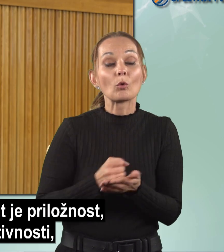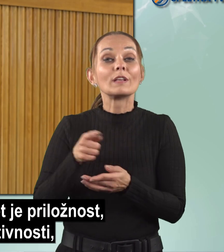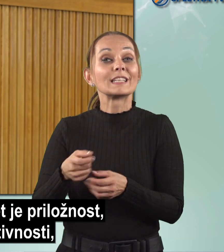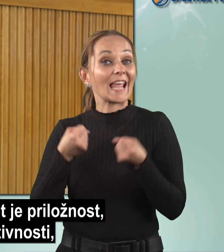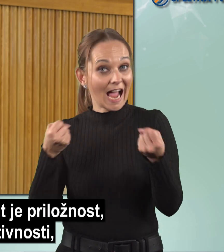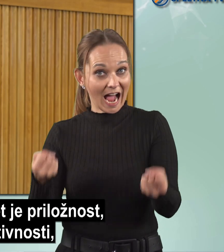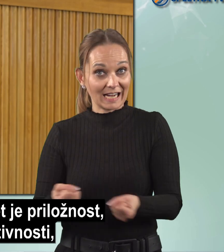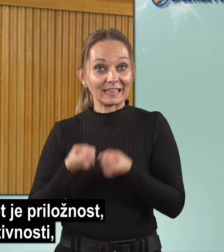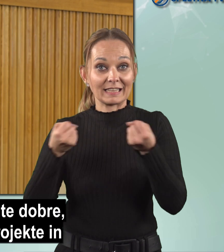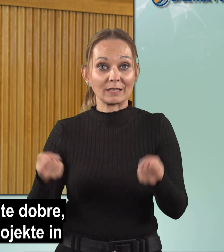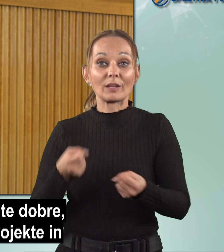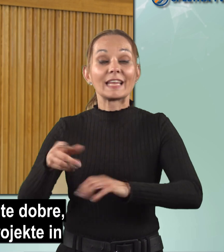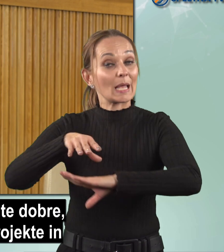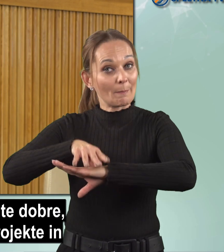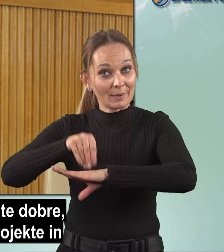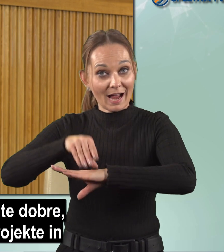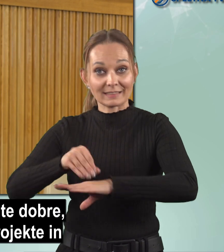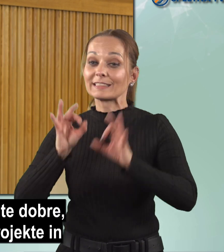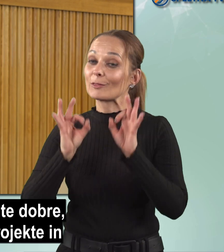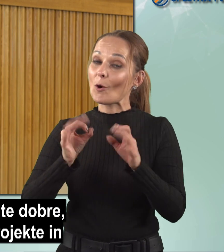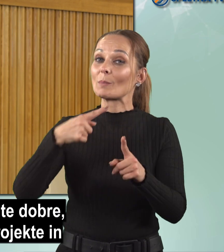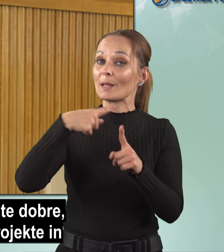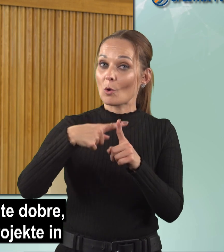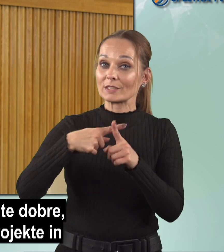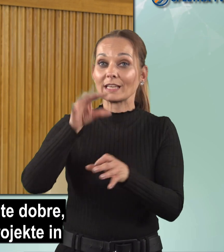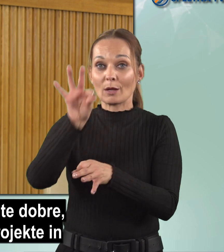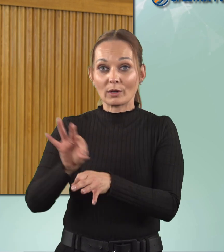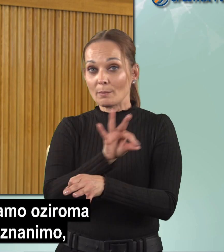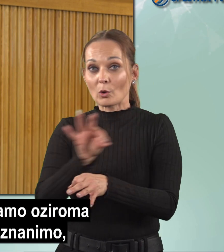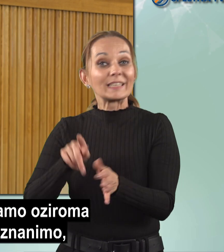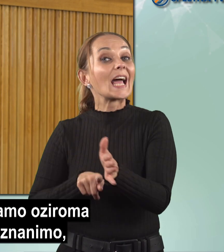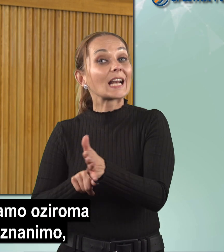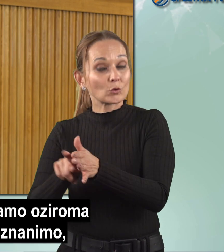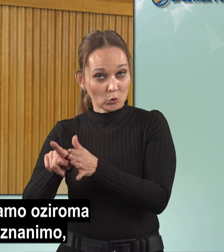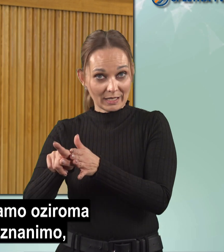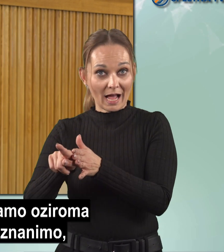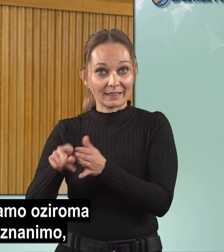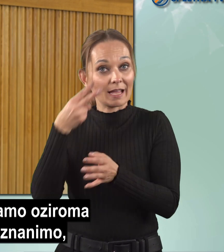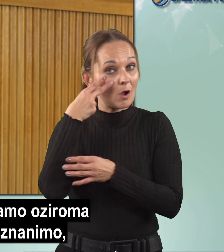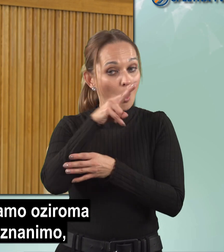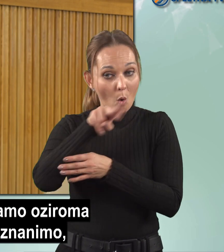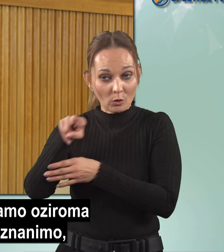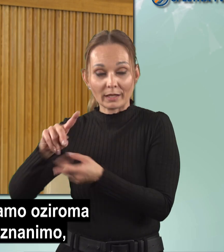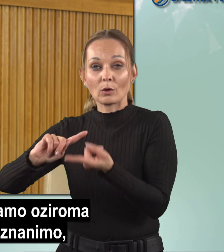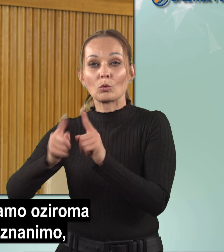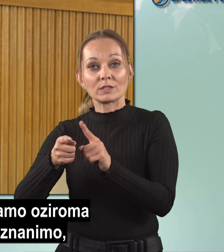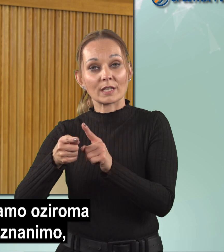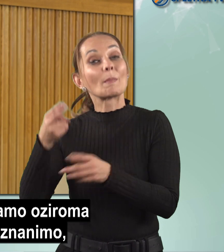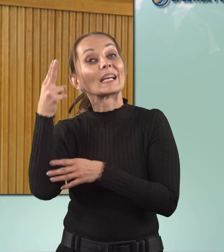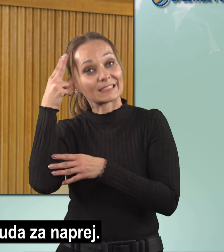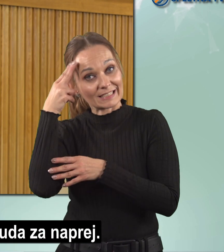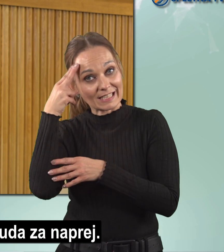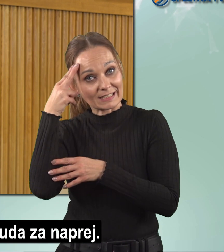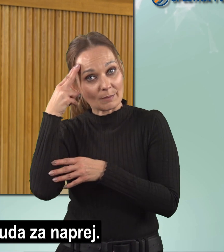te aktivnosti, te prakse in te dobre pozitivne projekte in rezultate ogledamo oziroma se z njimi